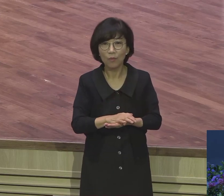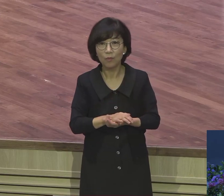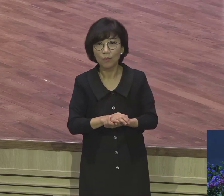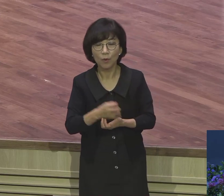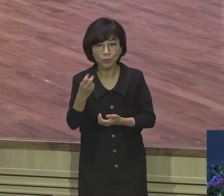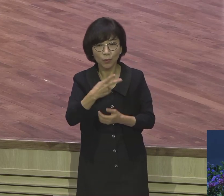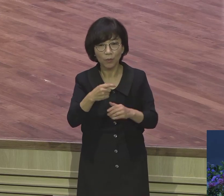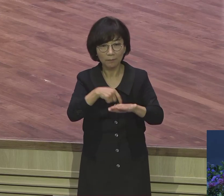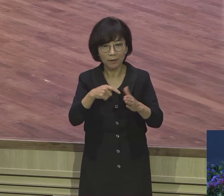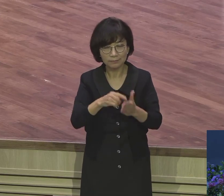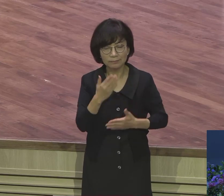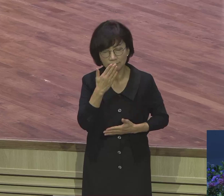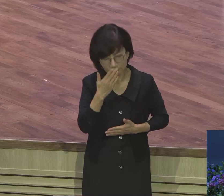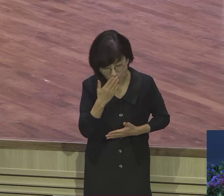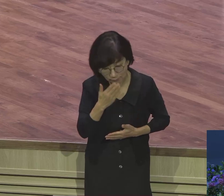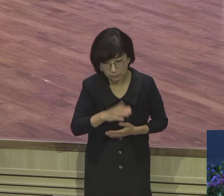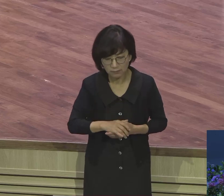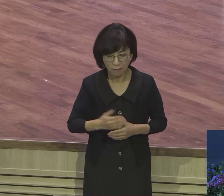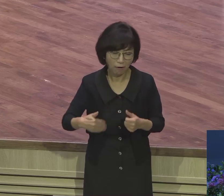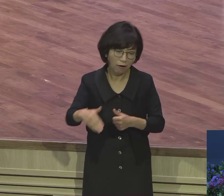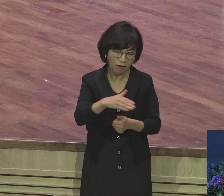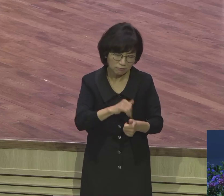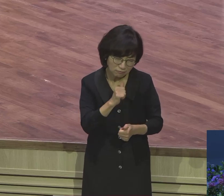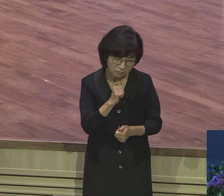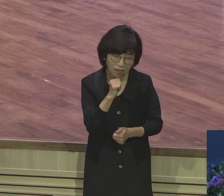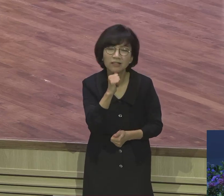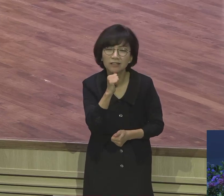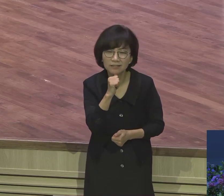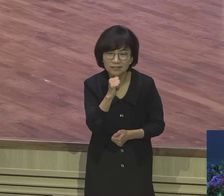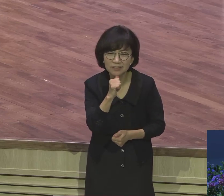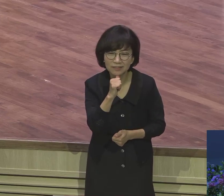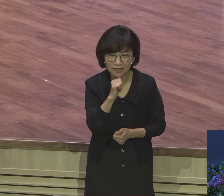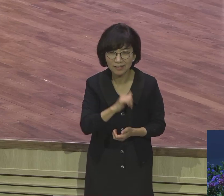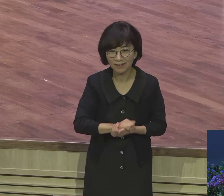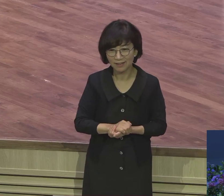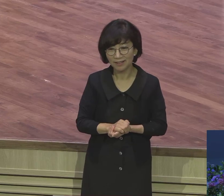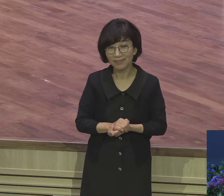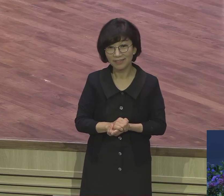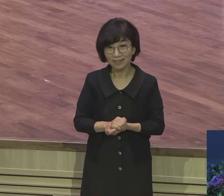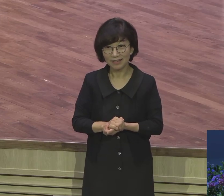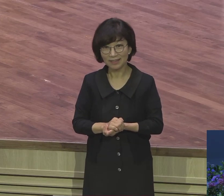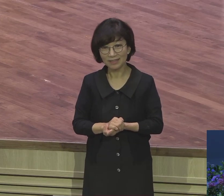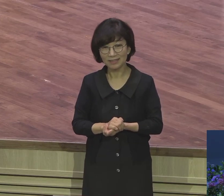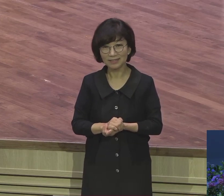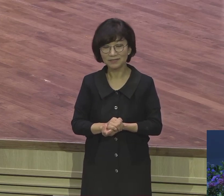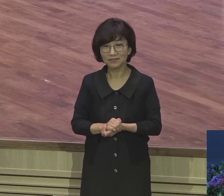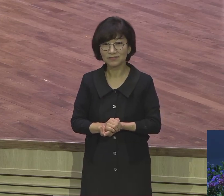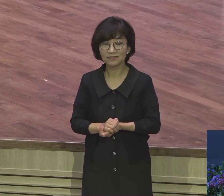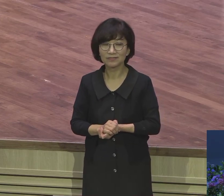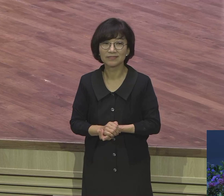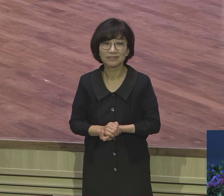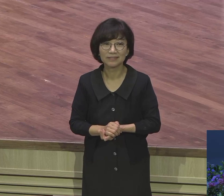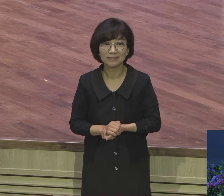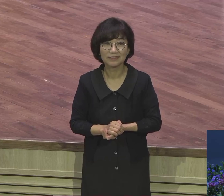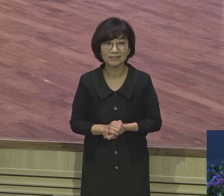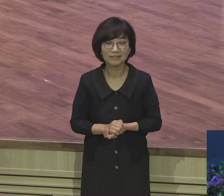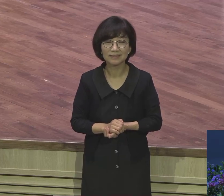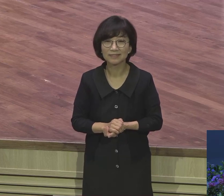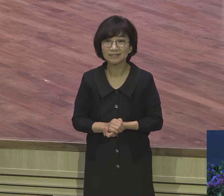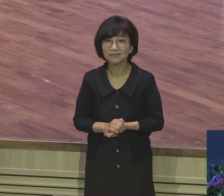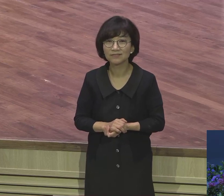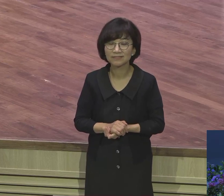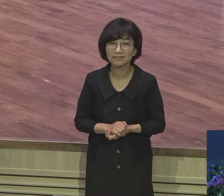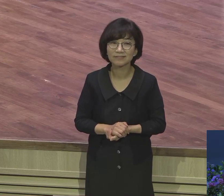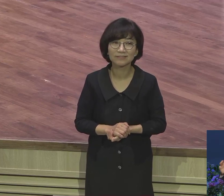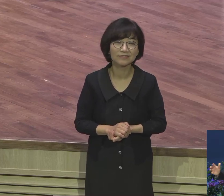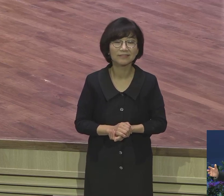엄청 겸손합니다. 엄청 가난합니다. 사회가기가 너무 좋은 현장에 하나 우리 붙여주었어요. 그래서 앞으로 이제